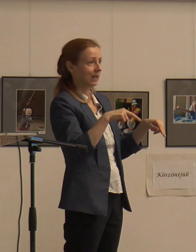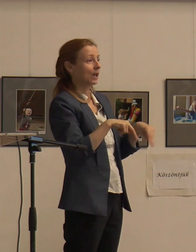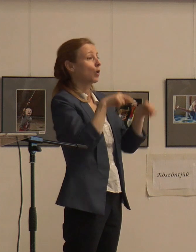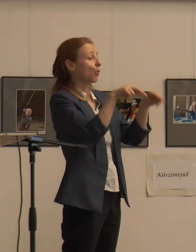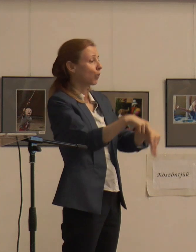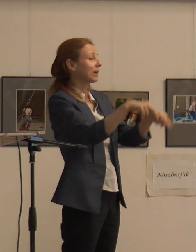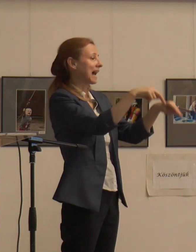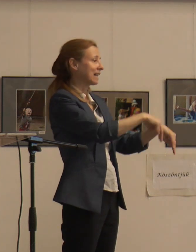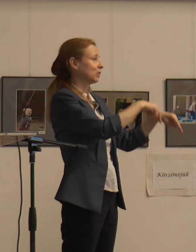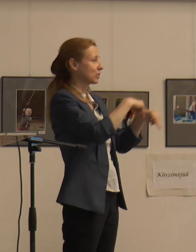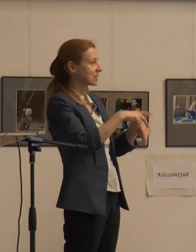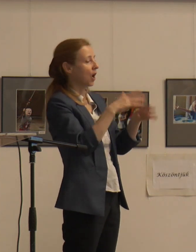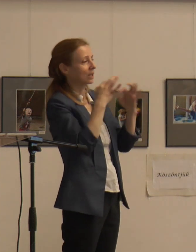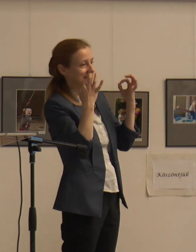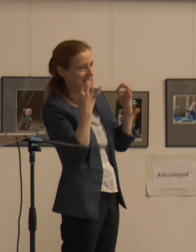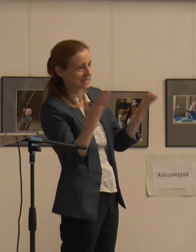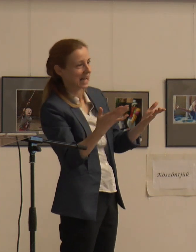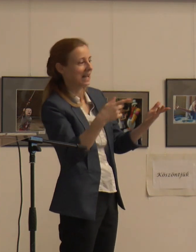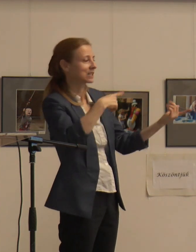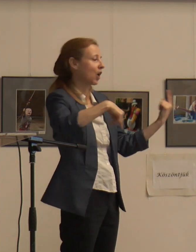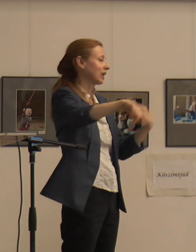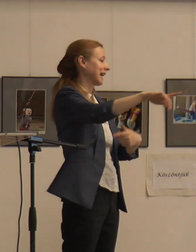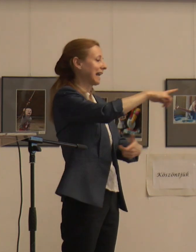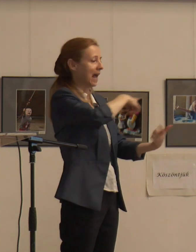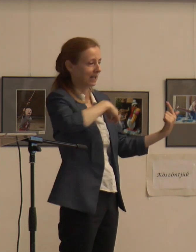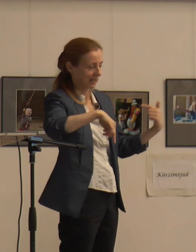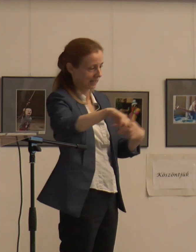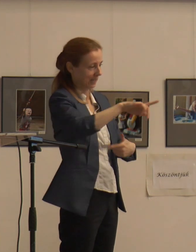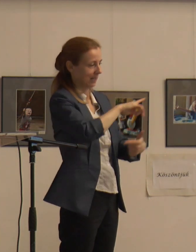Ugrándoznak, cicáznak, keringélnek,